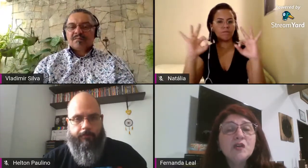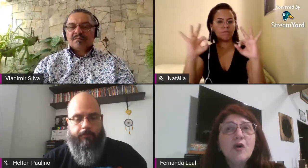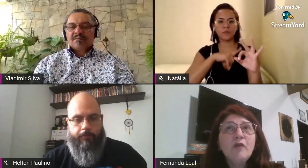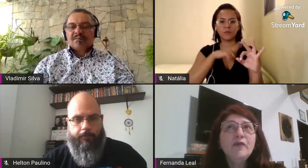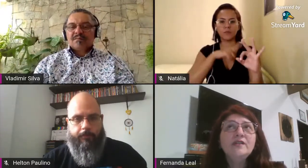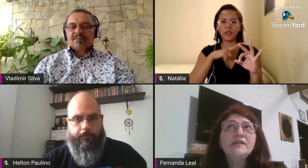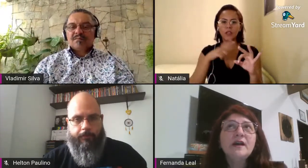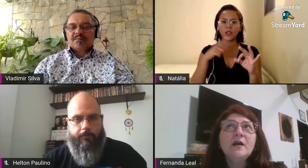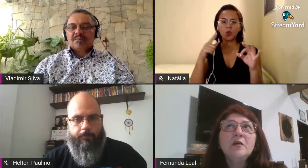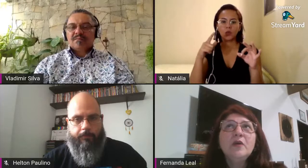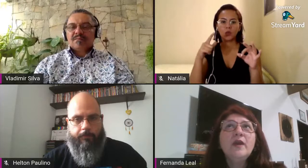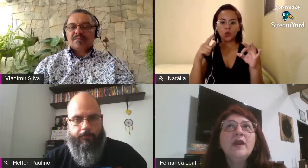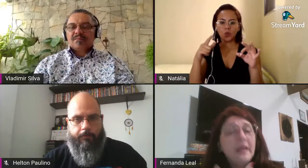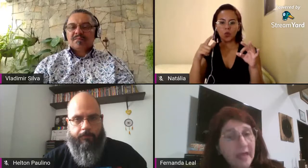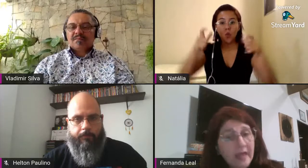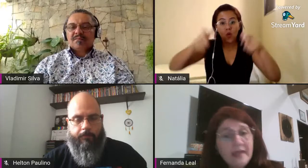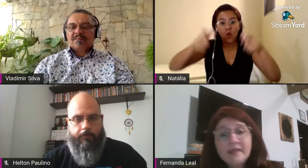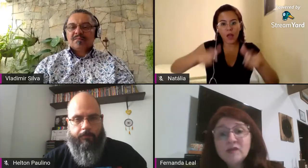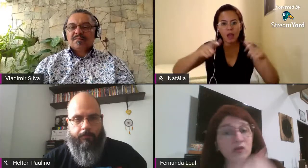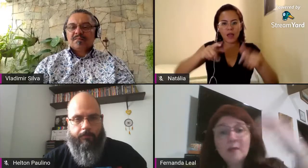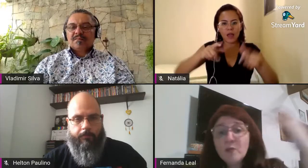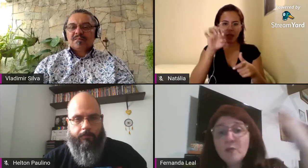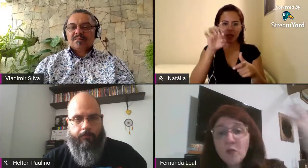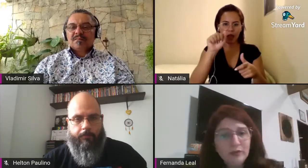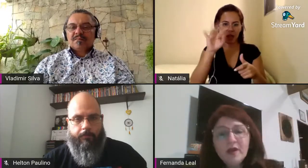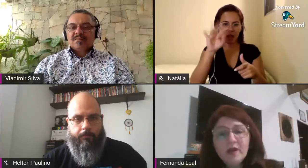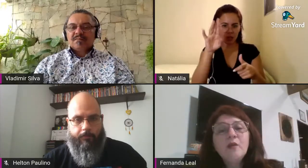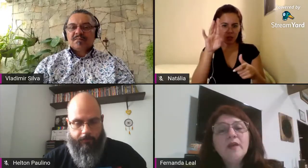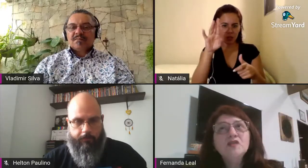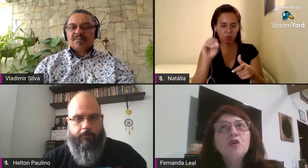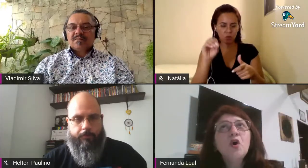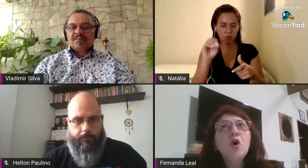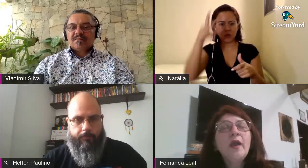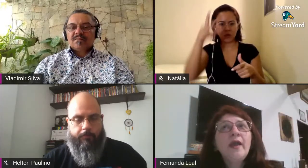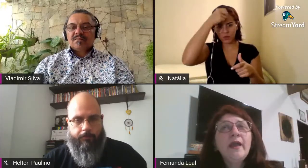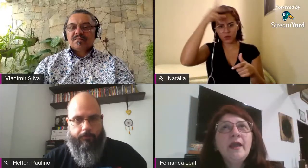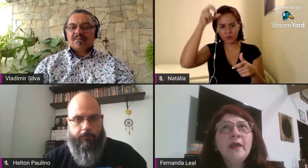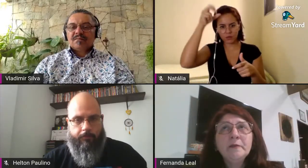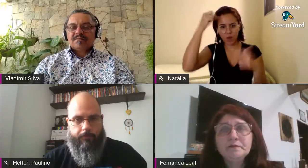é só fruição, não é, e é isso, já é muito, não é só